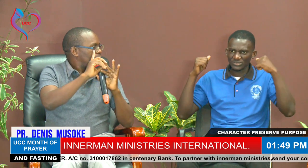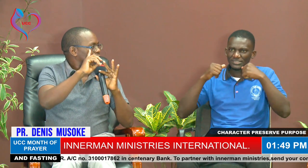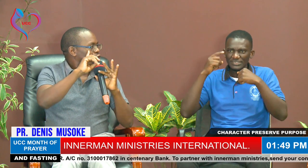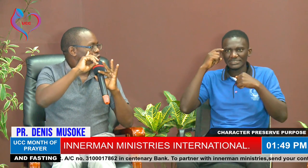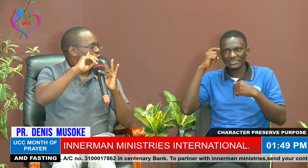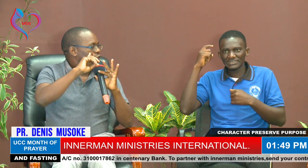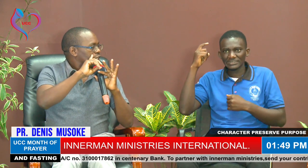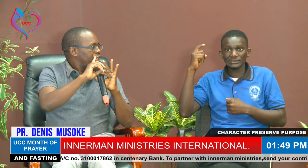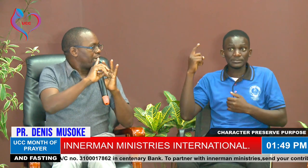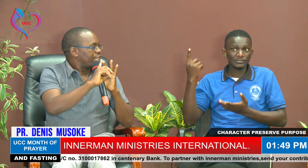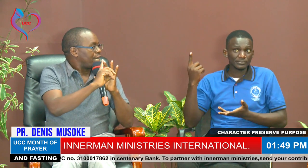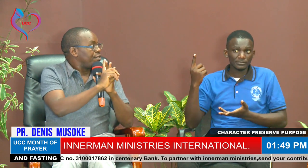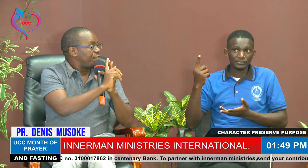ekyambalo ekyo kyaleta envy